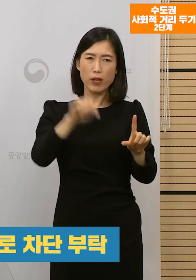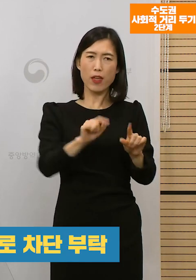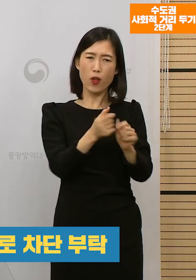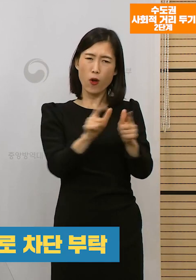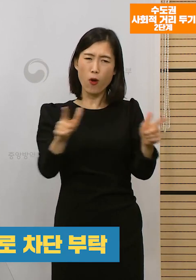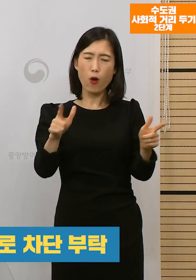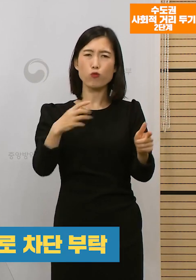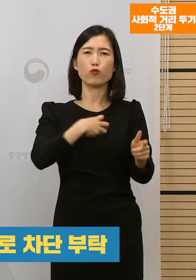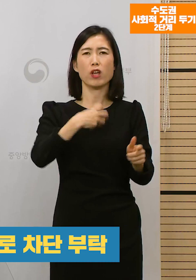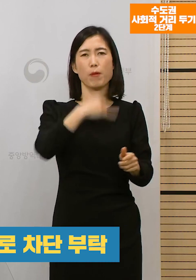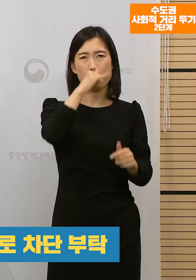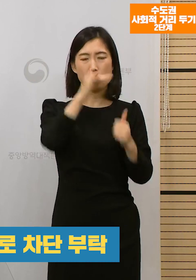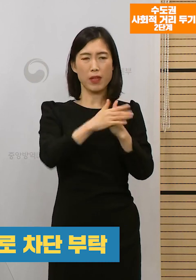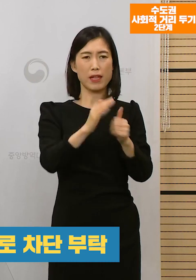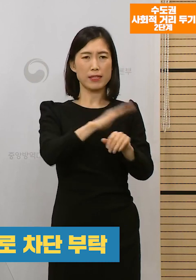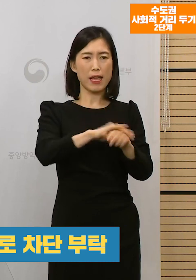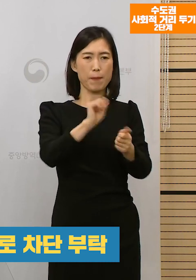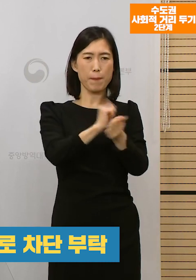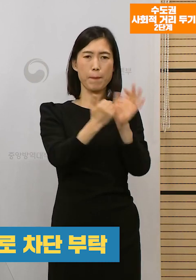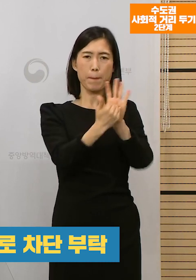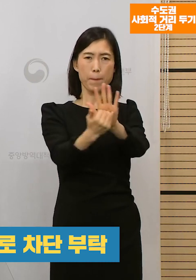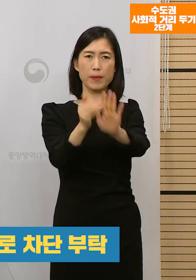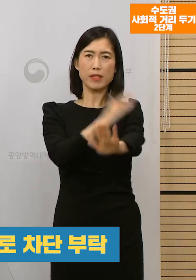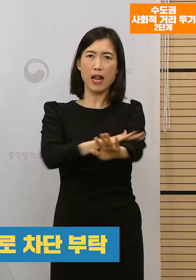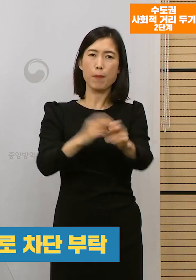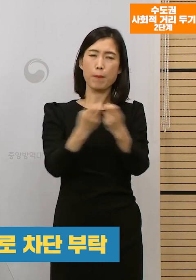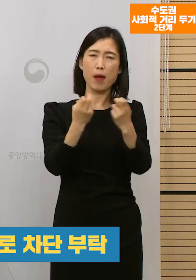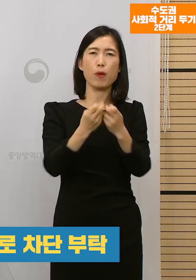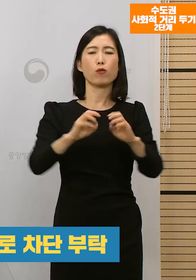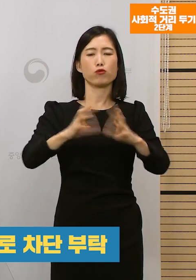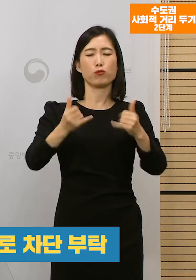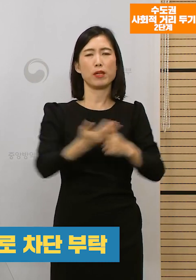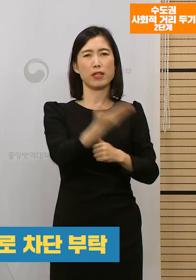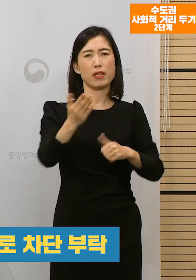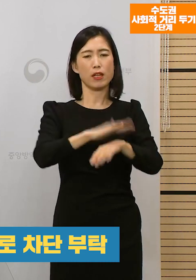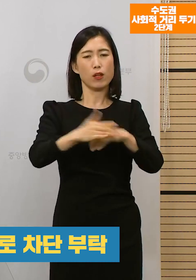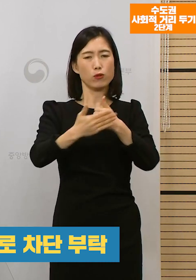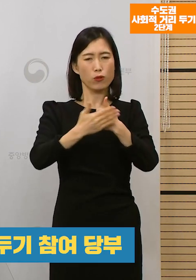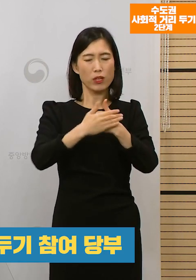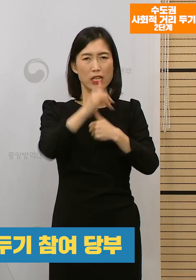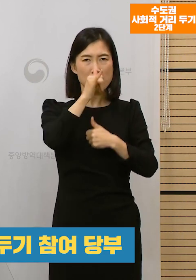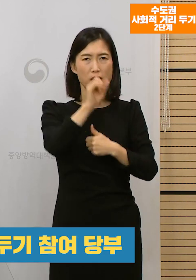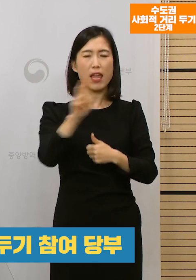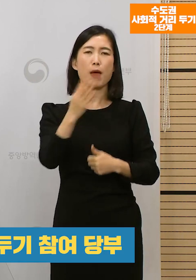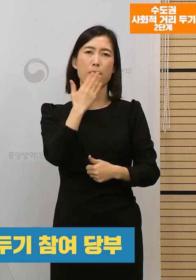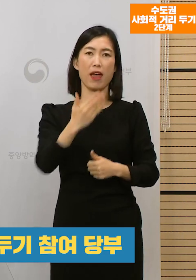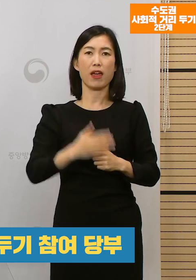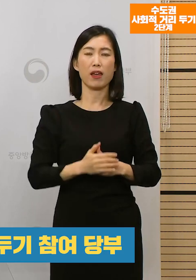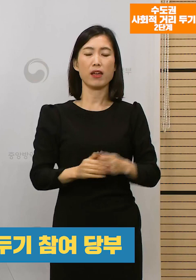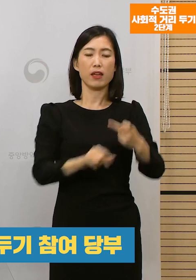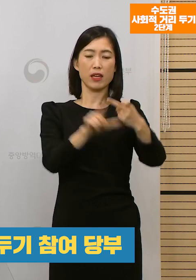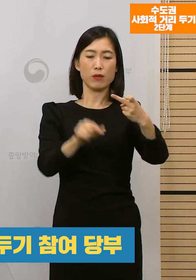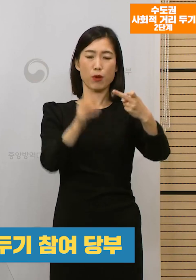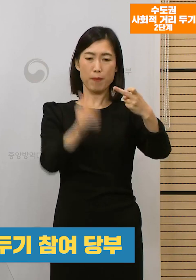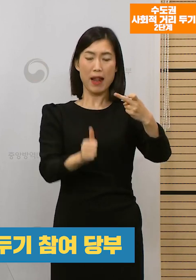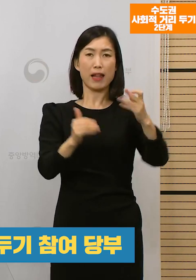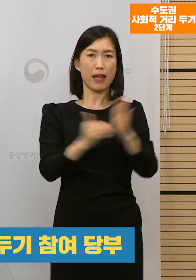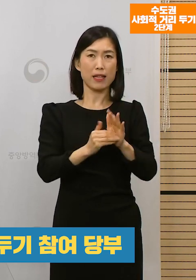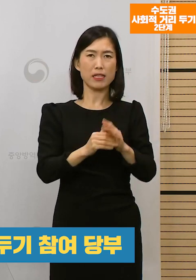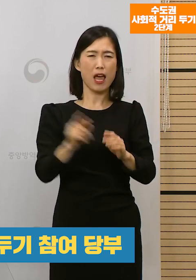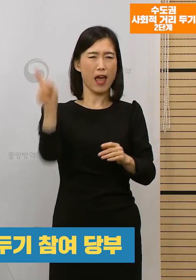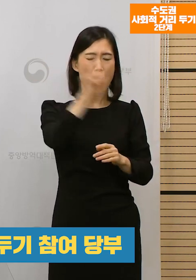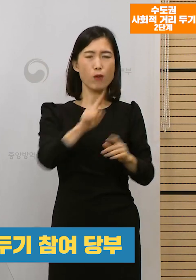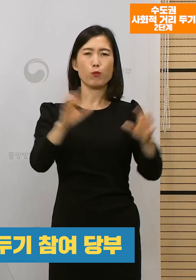차단하는 것은 오직 국민들께서 협조해 주셔야만 가능합니다. 연말까지 모든